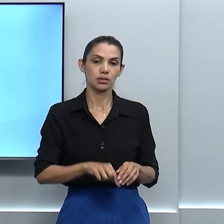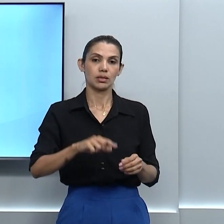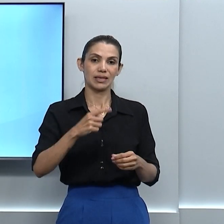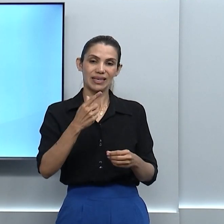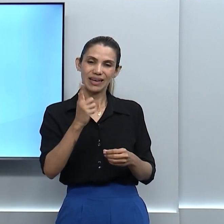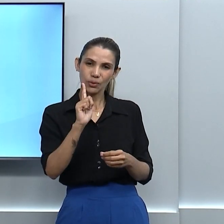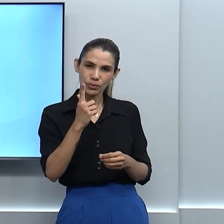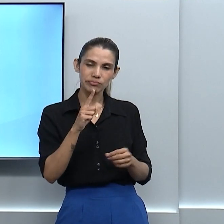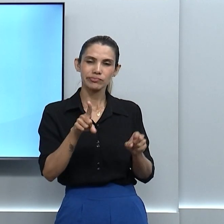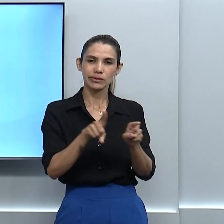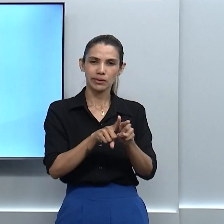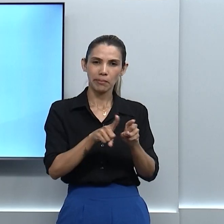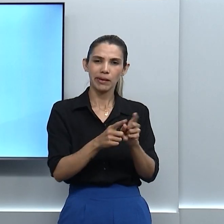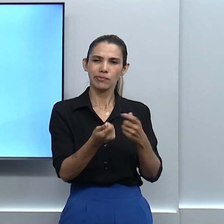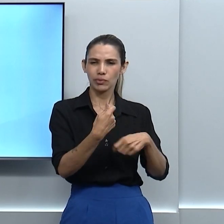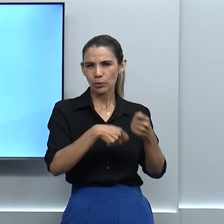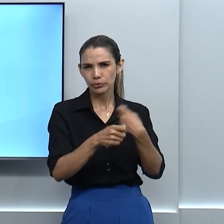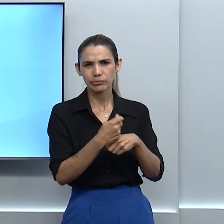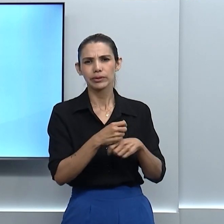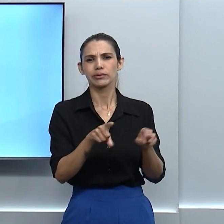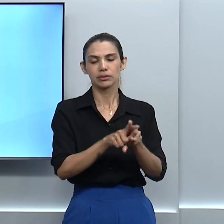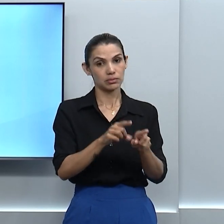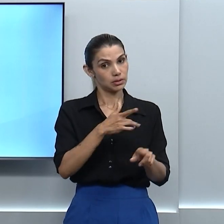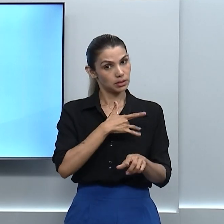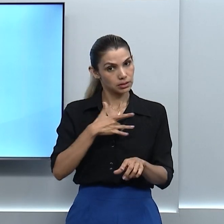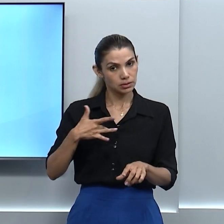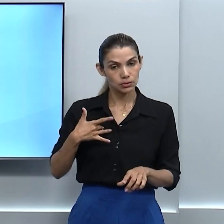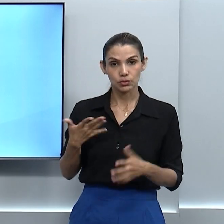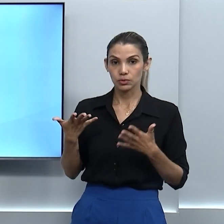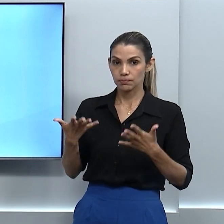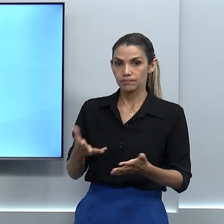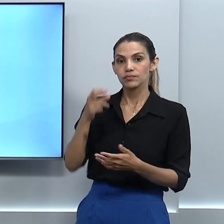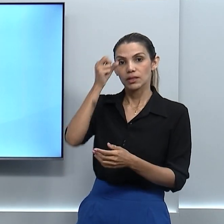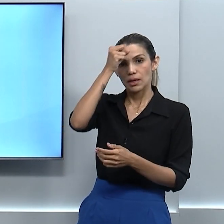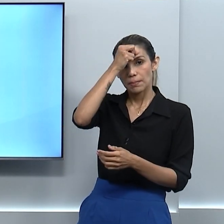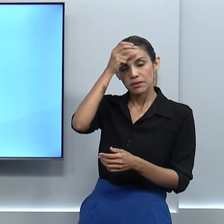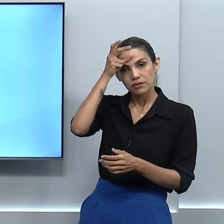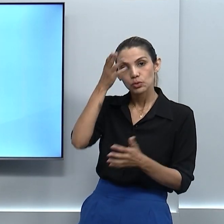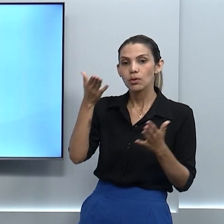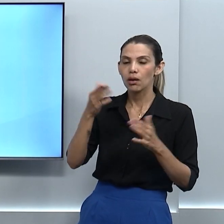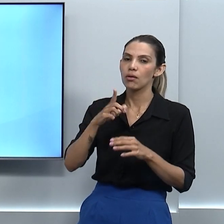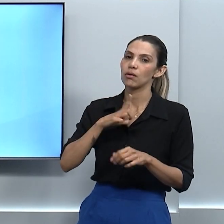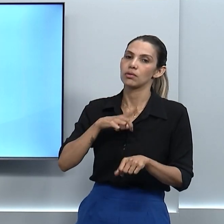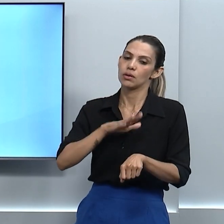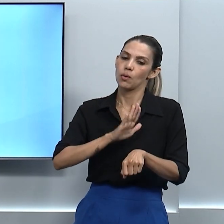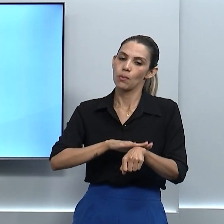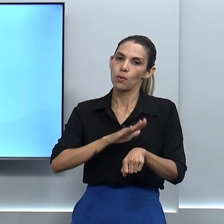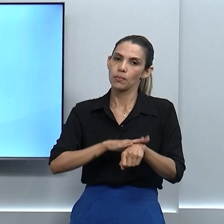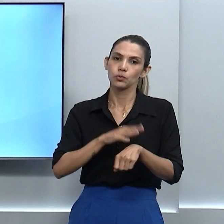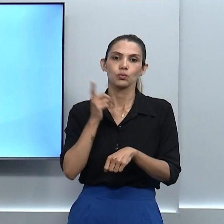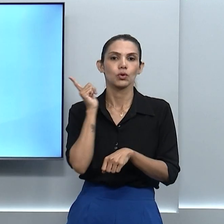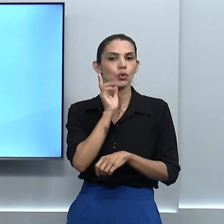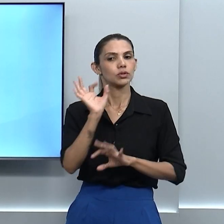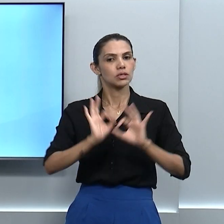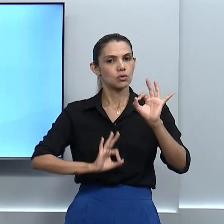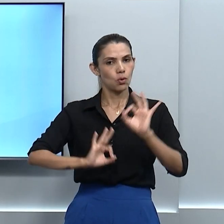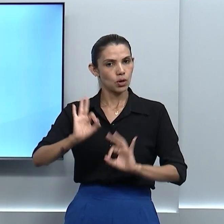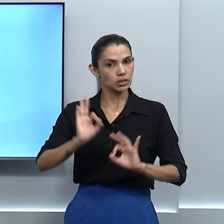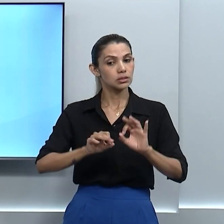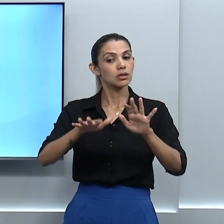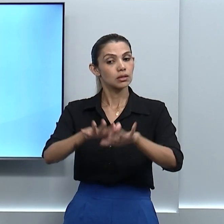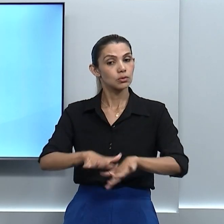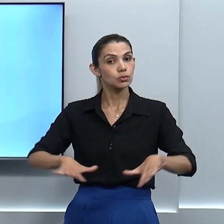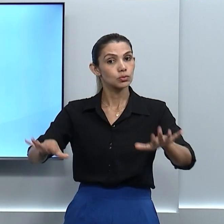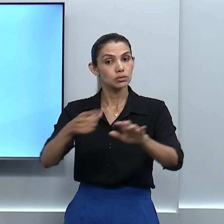economia. Com o parecer, com essa decisão, a Prefeitura ganha mais um prazo para regularizar a situação do aterro